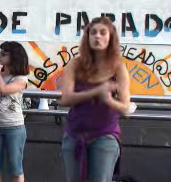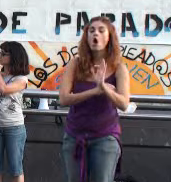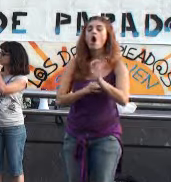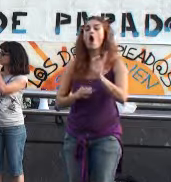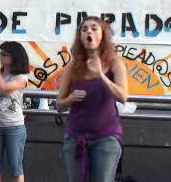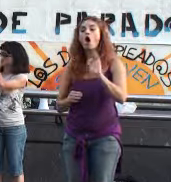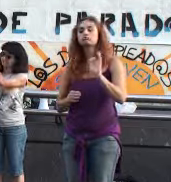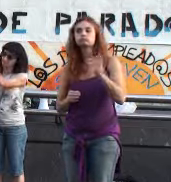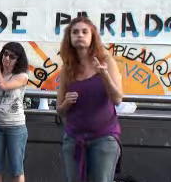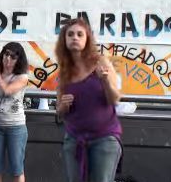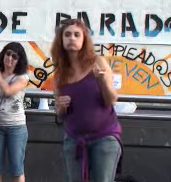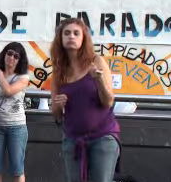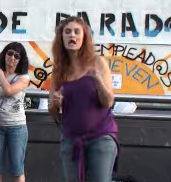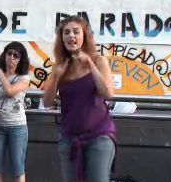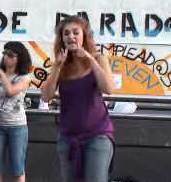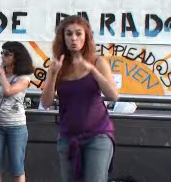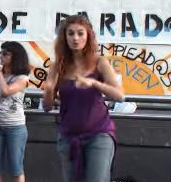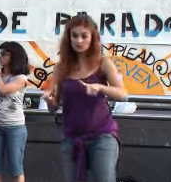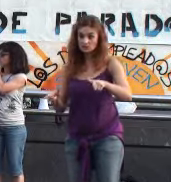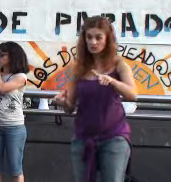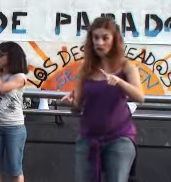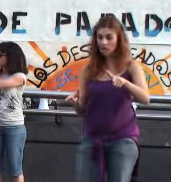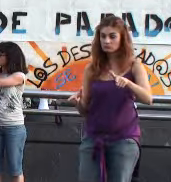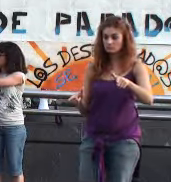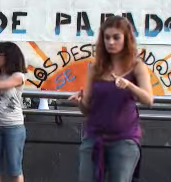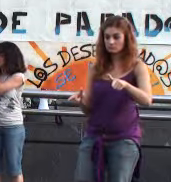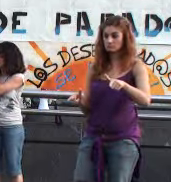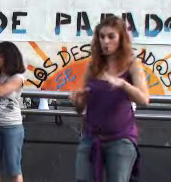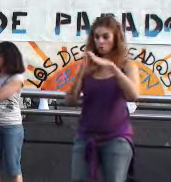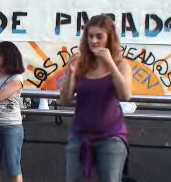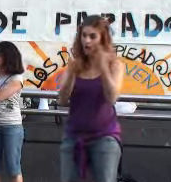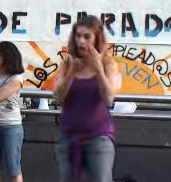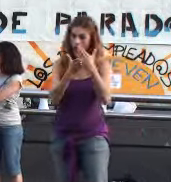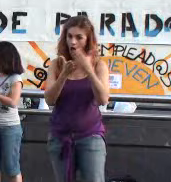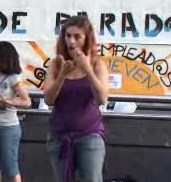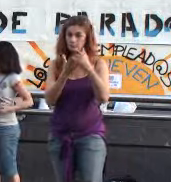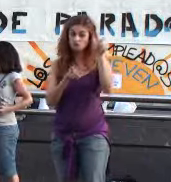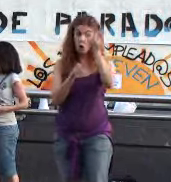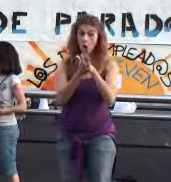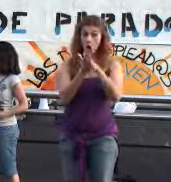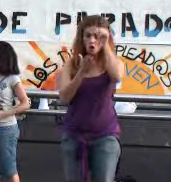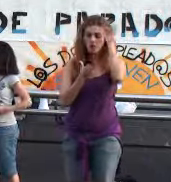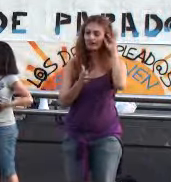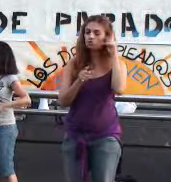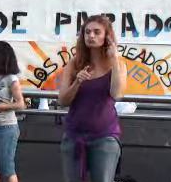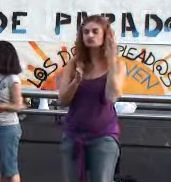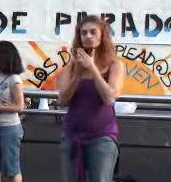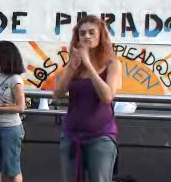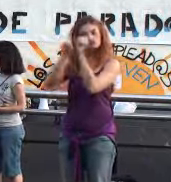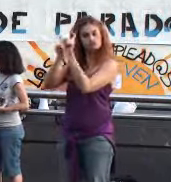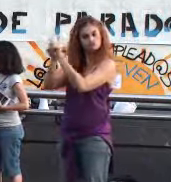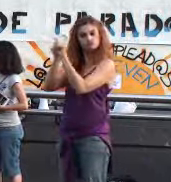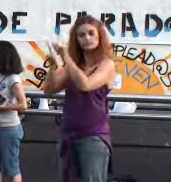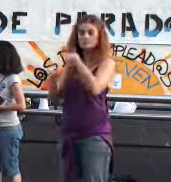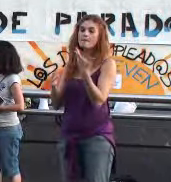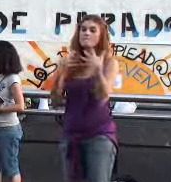licenciados en filología correspondiente de las materias dan clases de estos idiomas, clases de matemáticas, química,